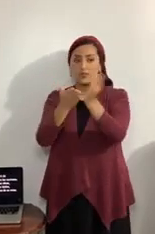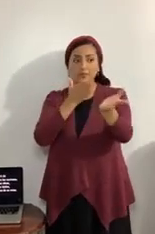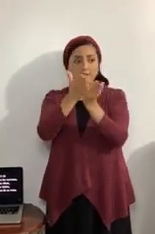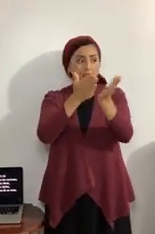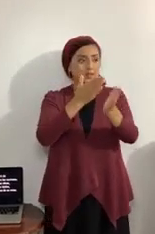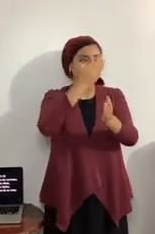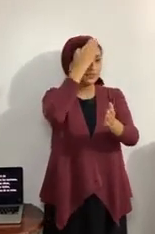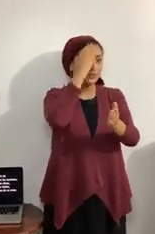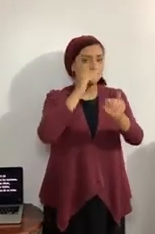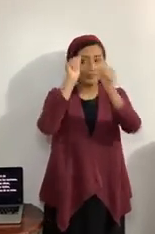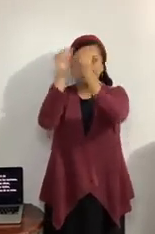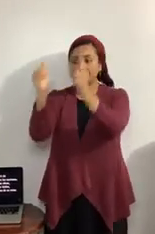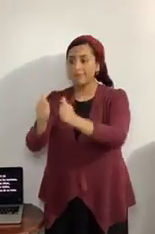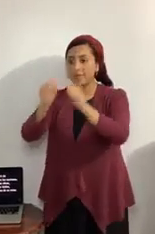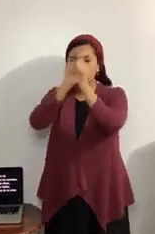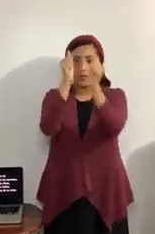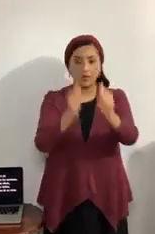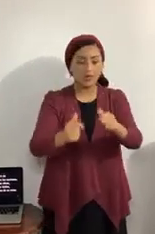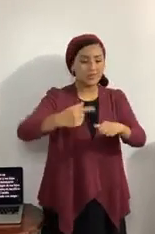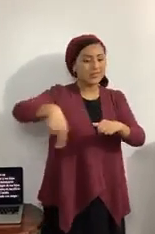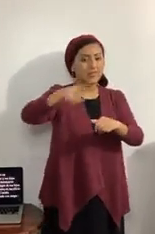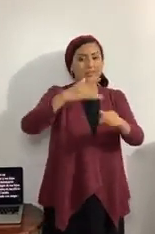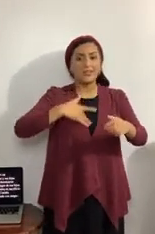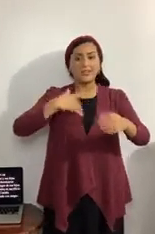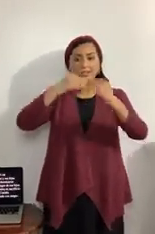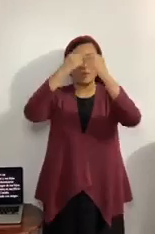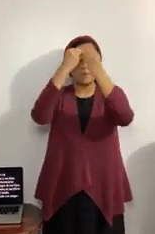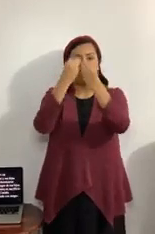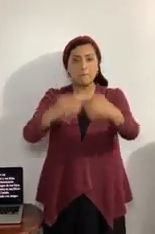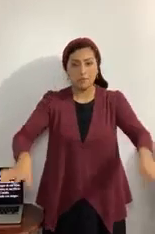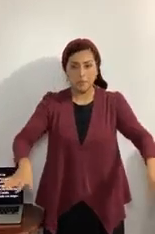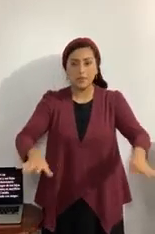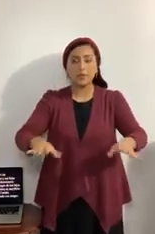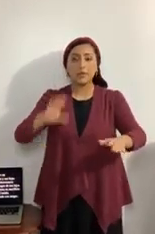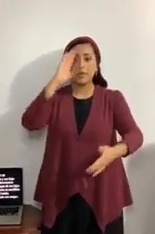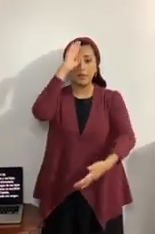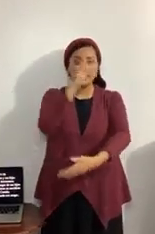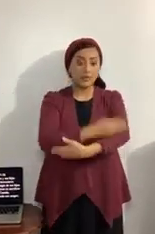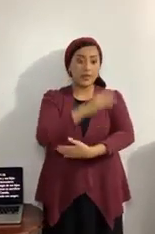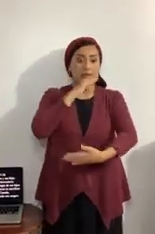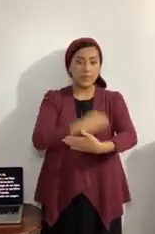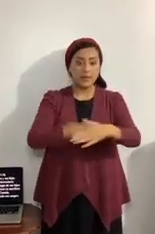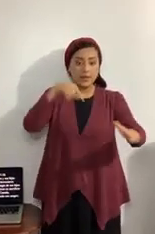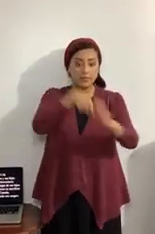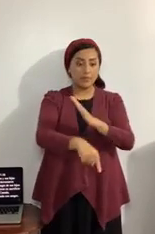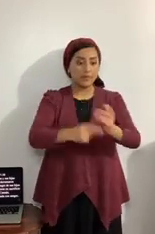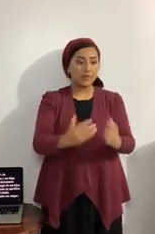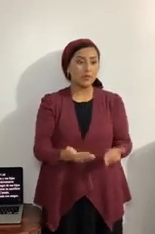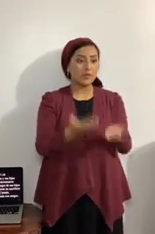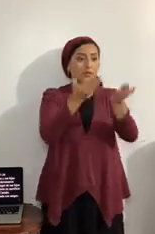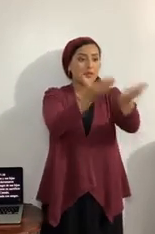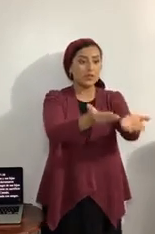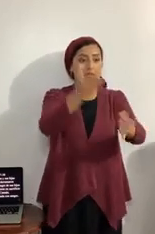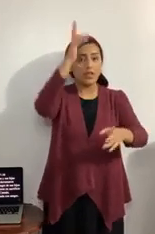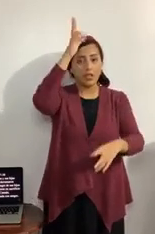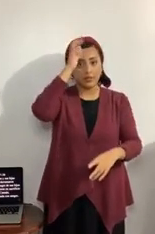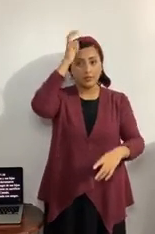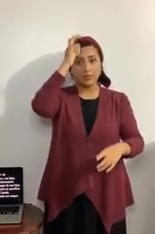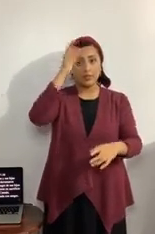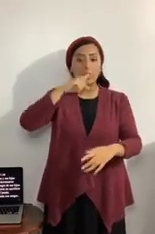los cuales fueron causa de su ruina. Sacrificaron sus hijos y sus hijas a los demonios, y derramaron la sangre inocente, la sangre de sus hijos y de sus